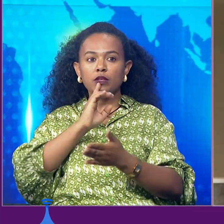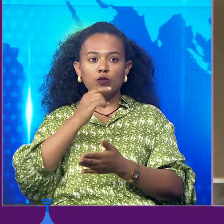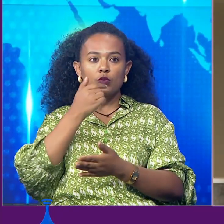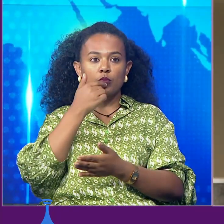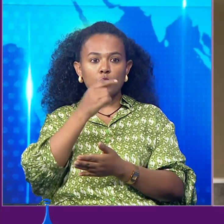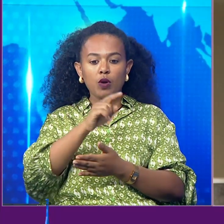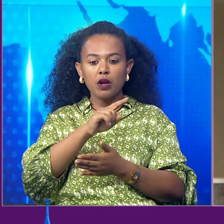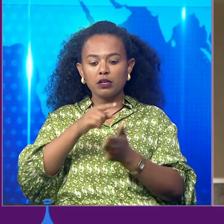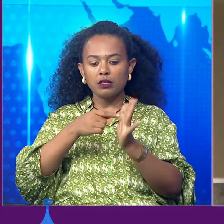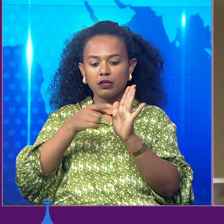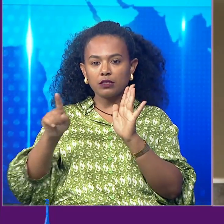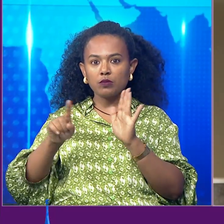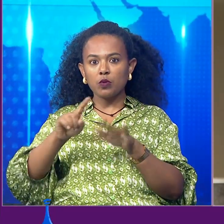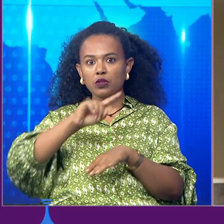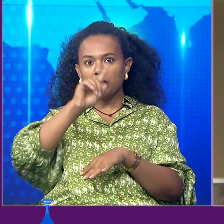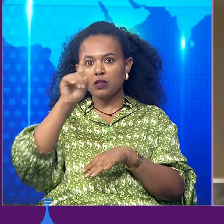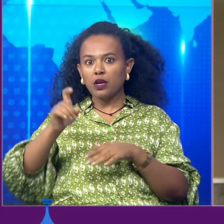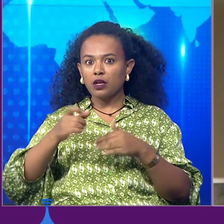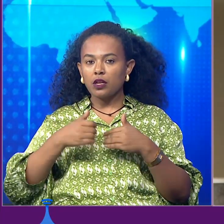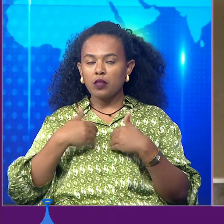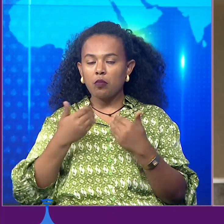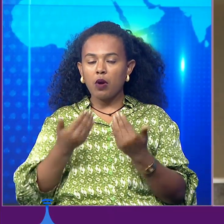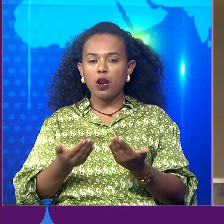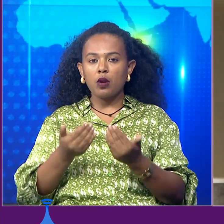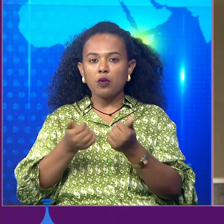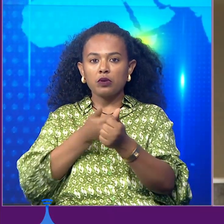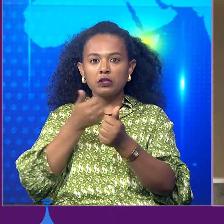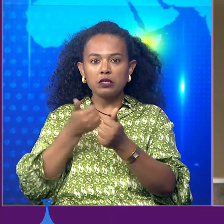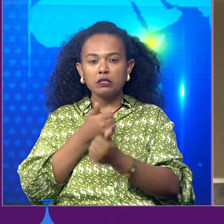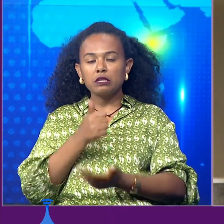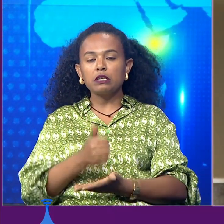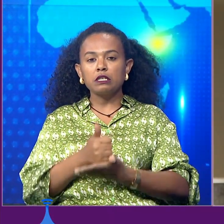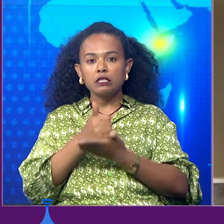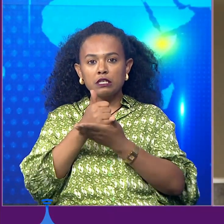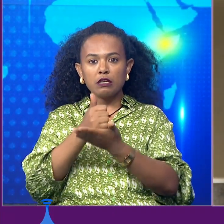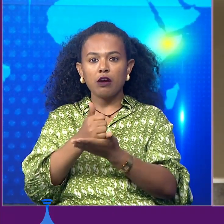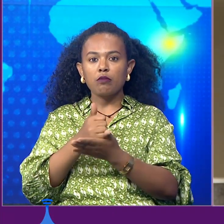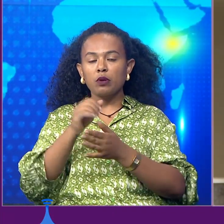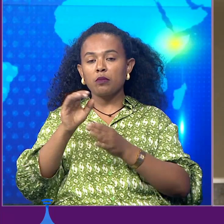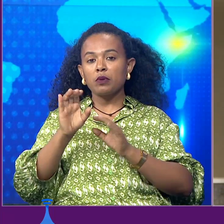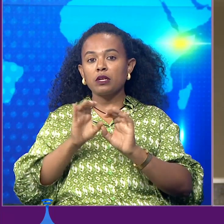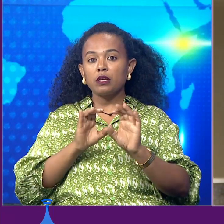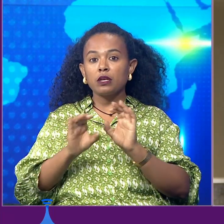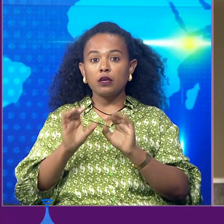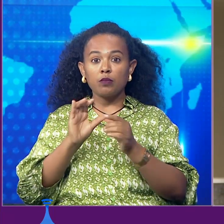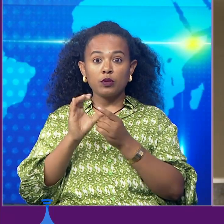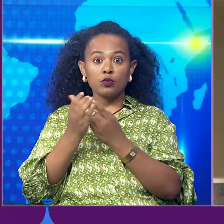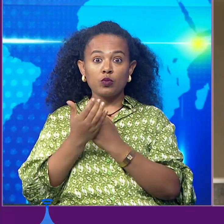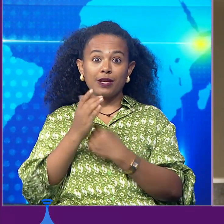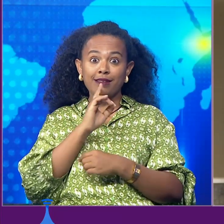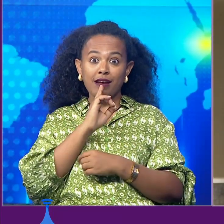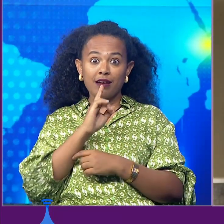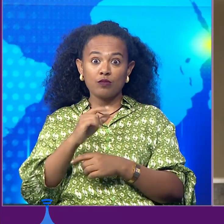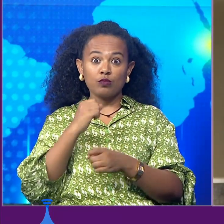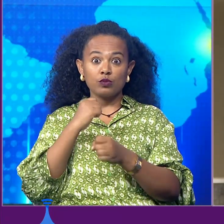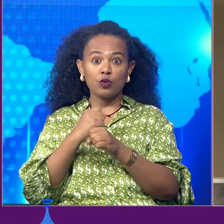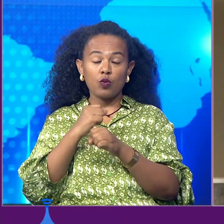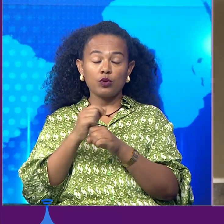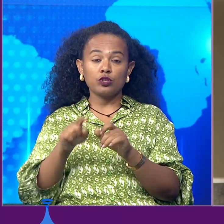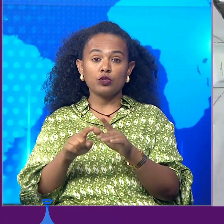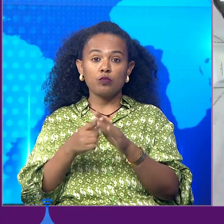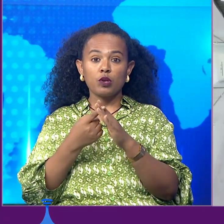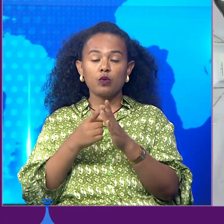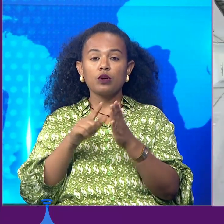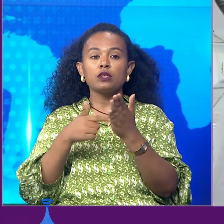በሆነ ተጠያቂነት ባለው የቅርብ ክትትል ድጋፍ በሚደረግበት አኳኋን ነው ስራው እየተጀመረው።